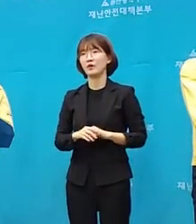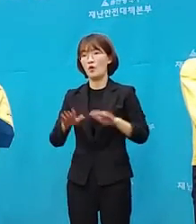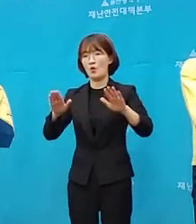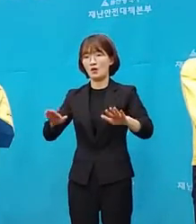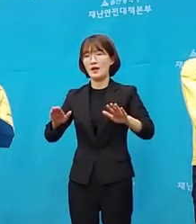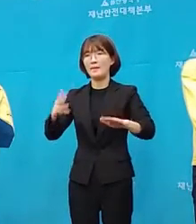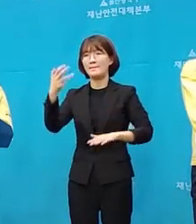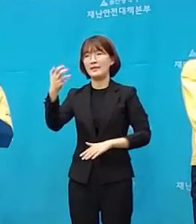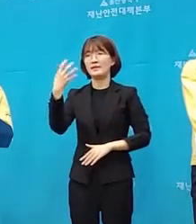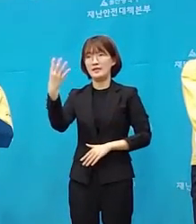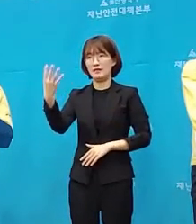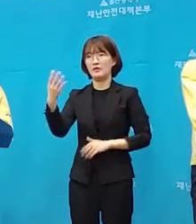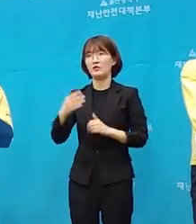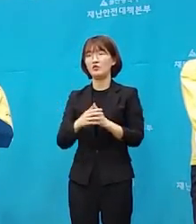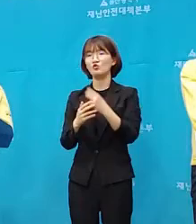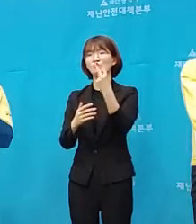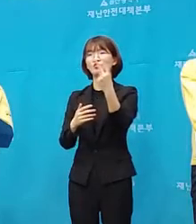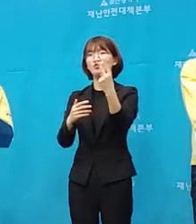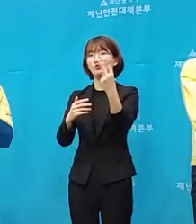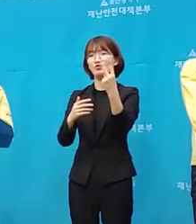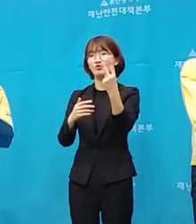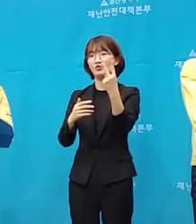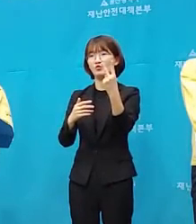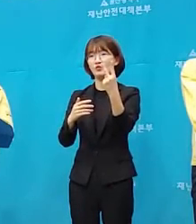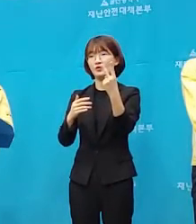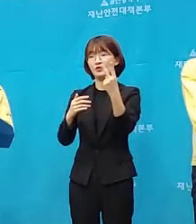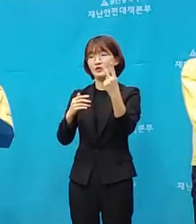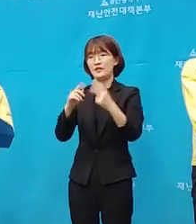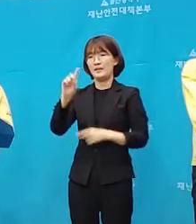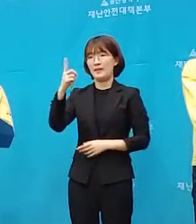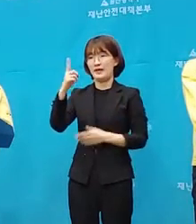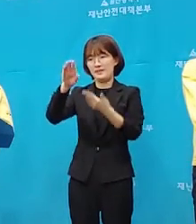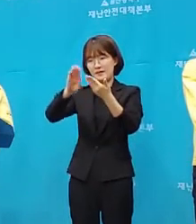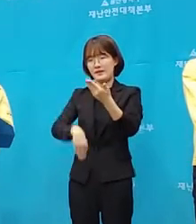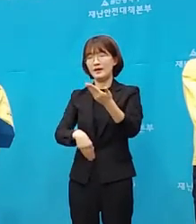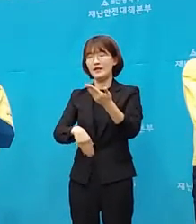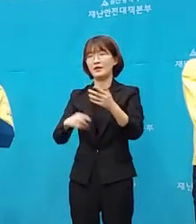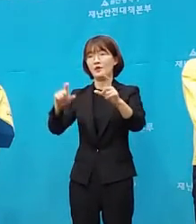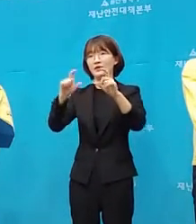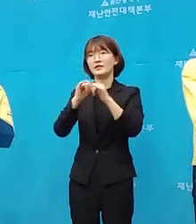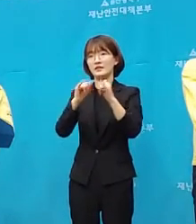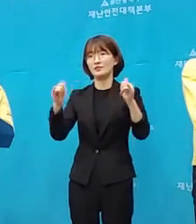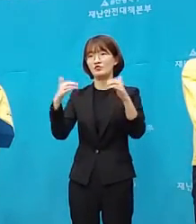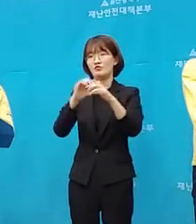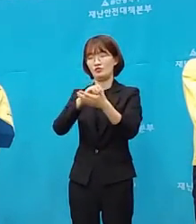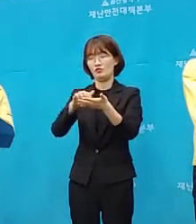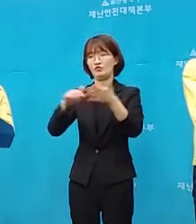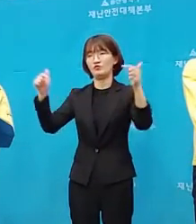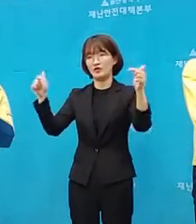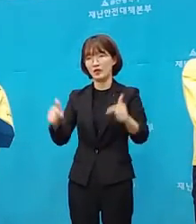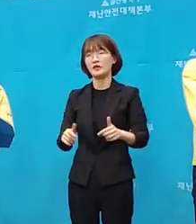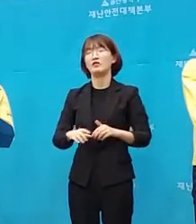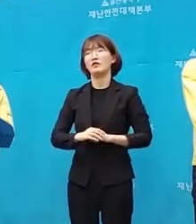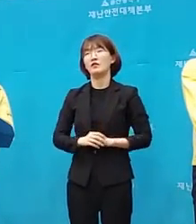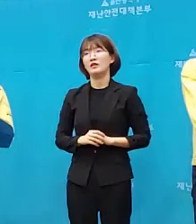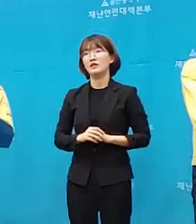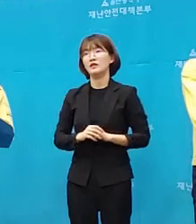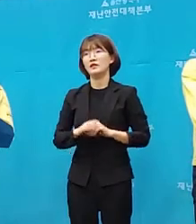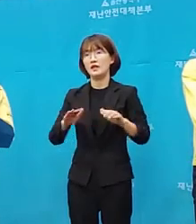금일 84명으로 2차 숫자로 분화되고 있는 실정입니다. 확진자 중 대구 공급이